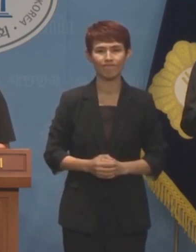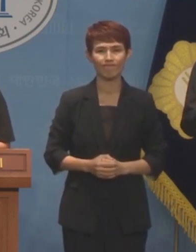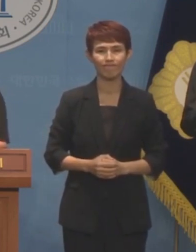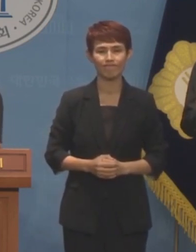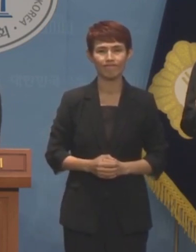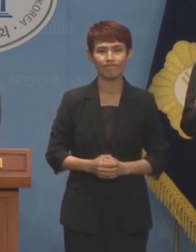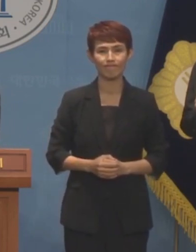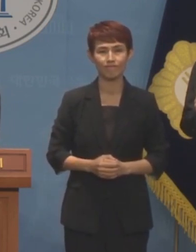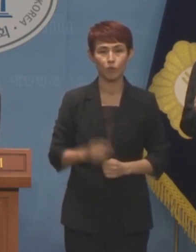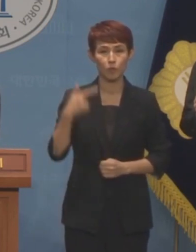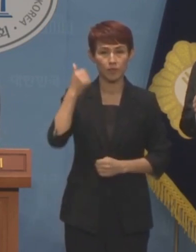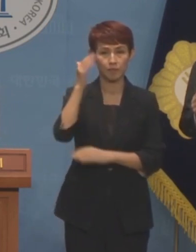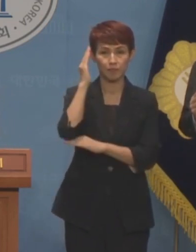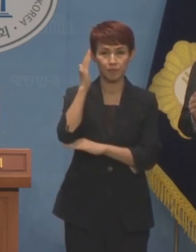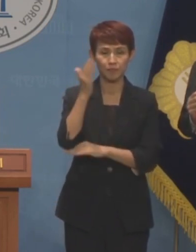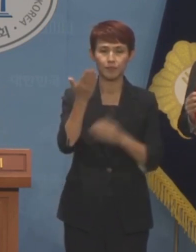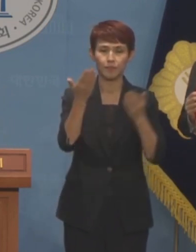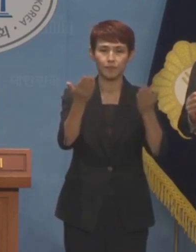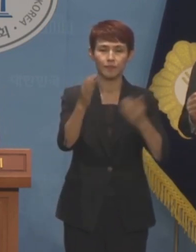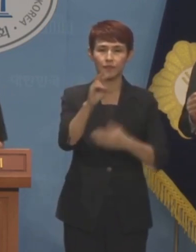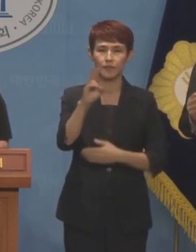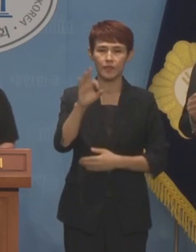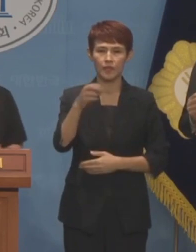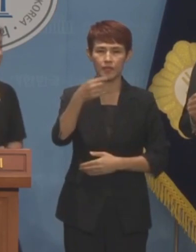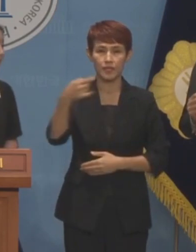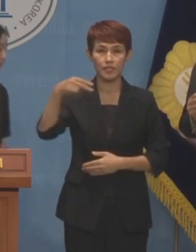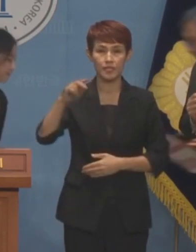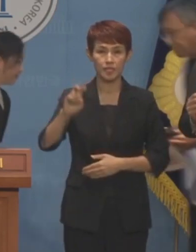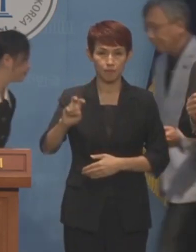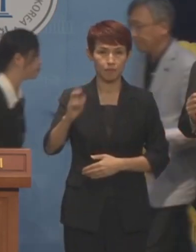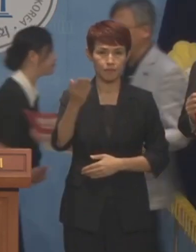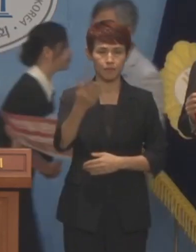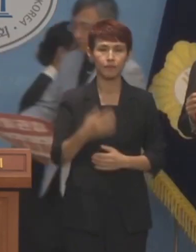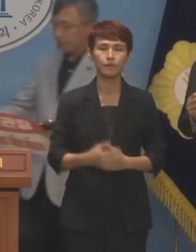양희삼 목사님의 발언을 듣도록 하겠습니다.